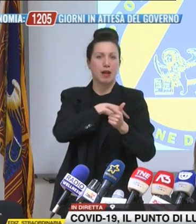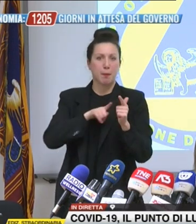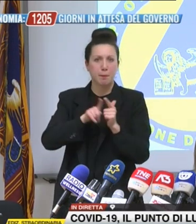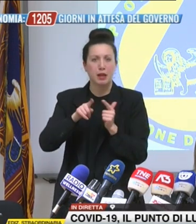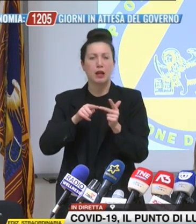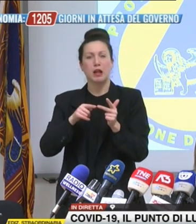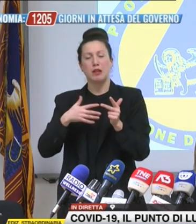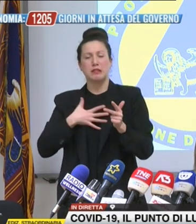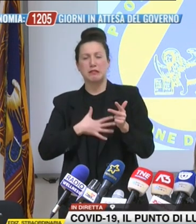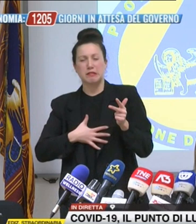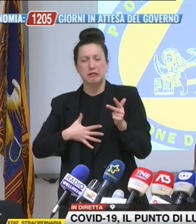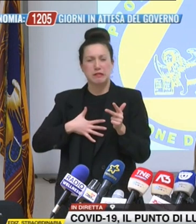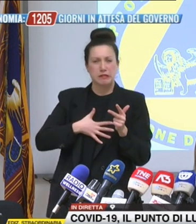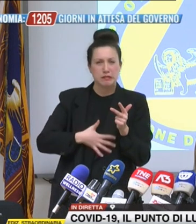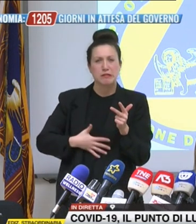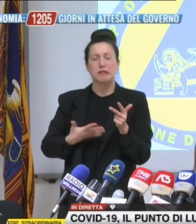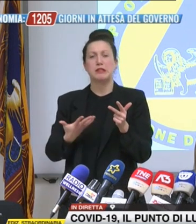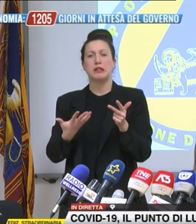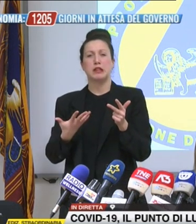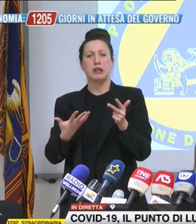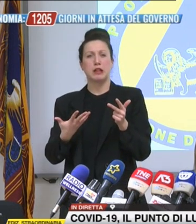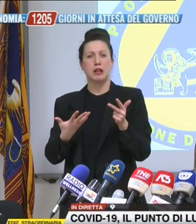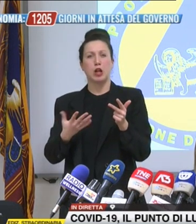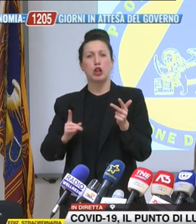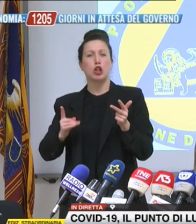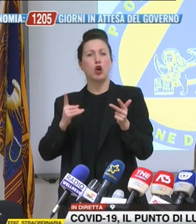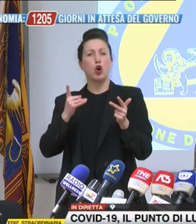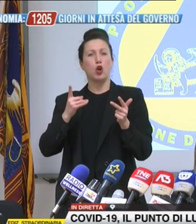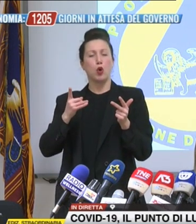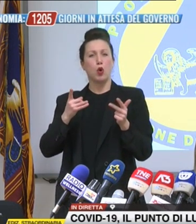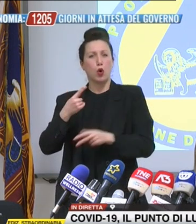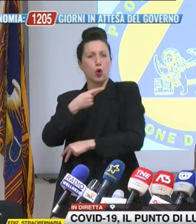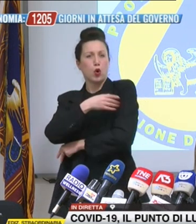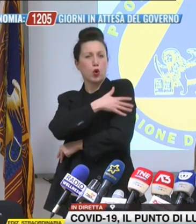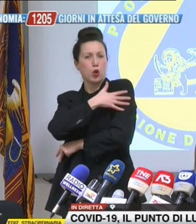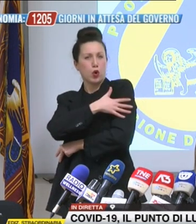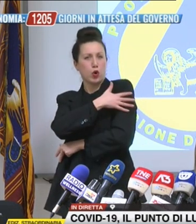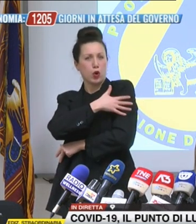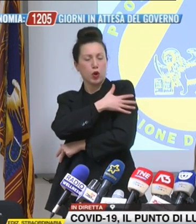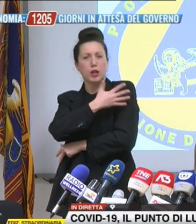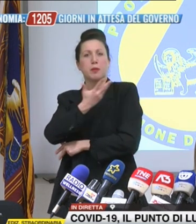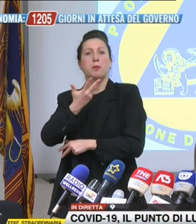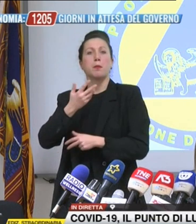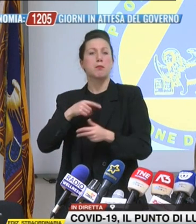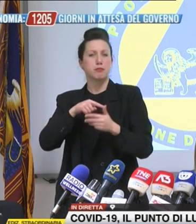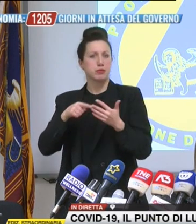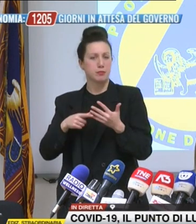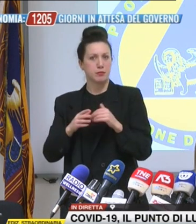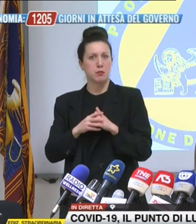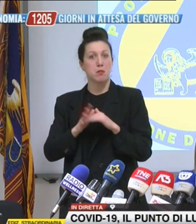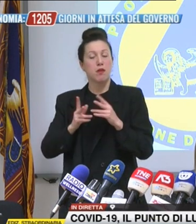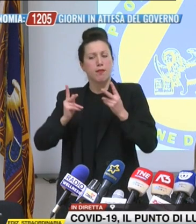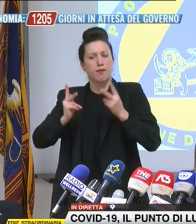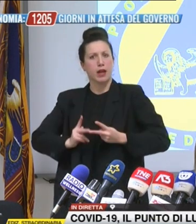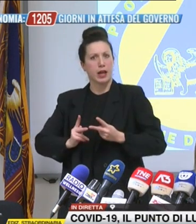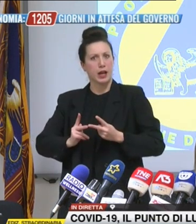un certo dolore nella zona interessata dall'inoculazione. Nella realtà però ci arrivano